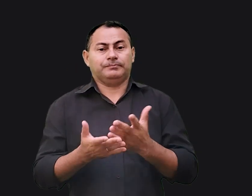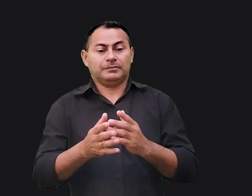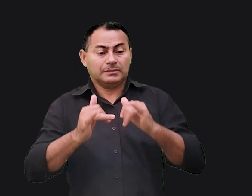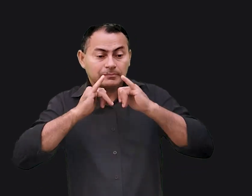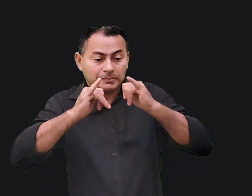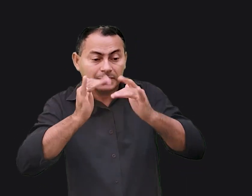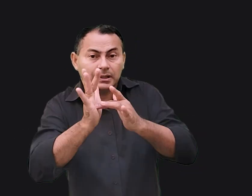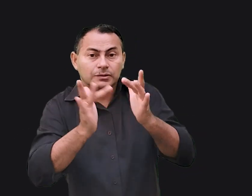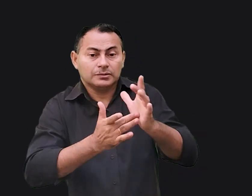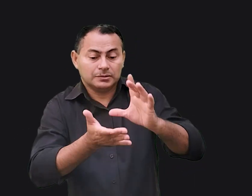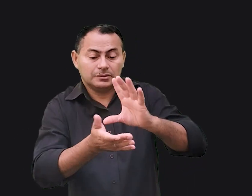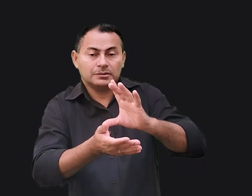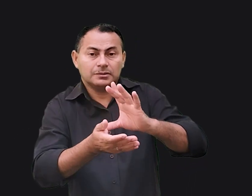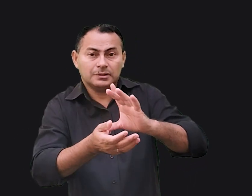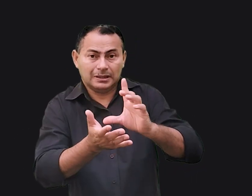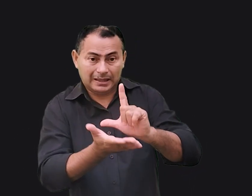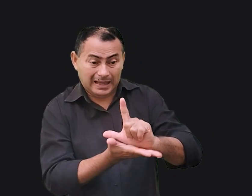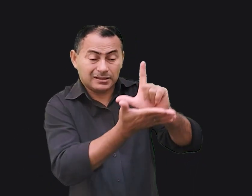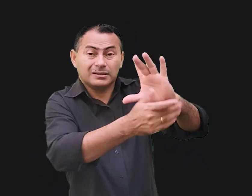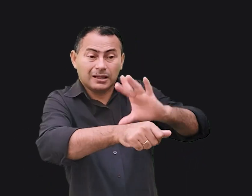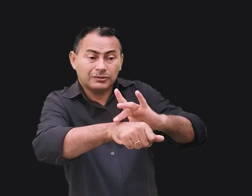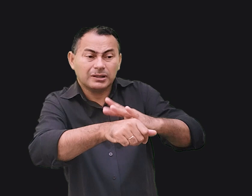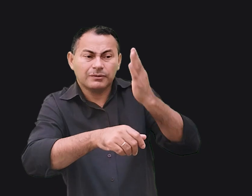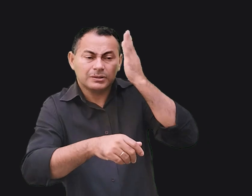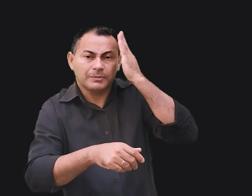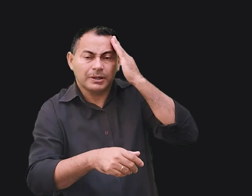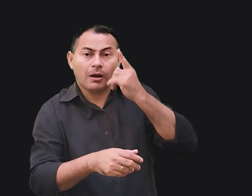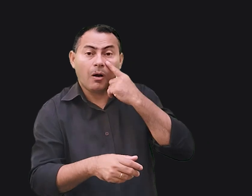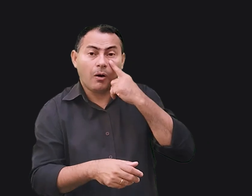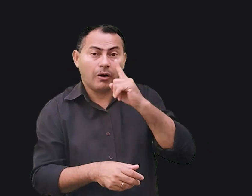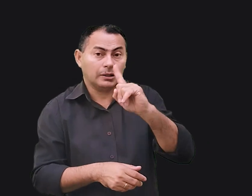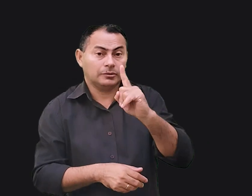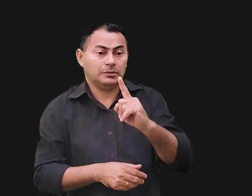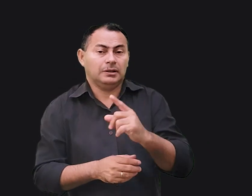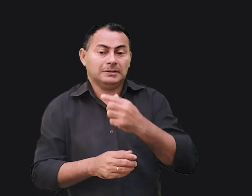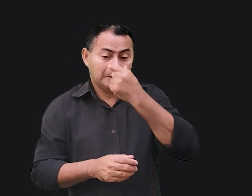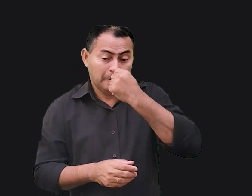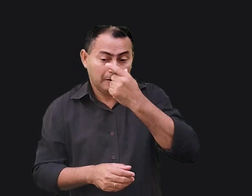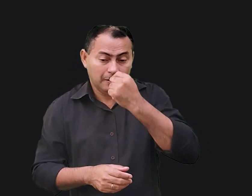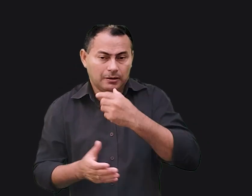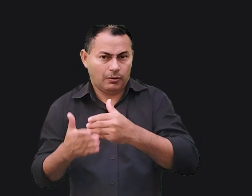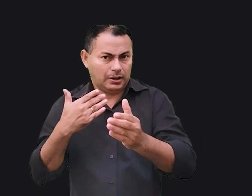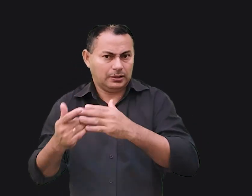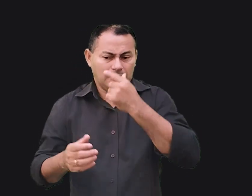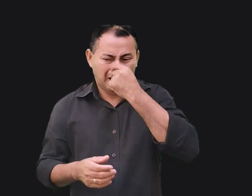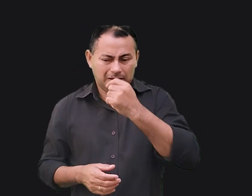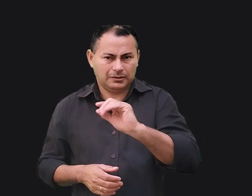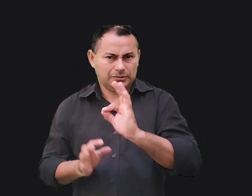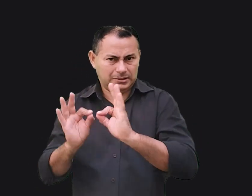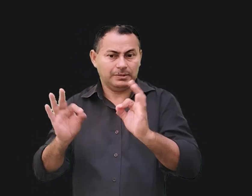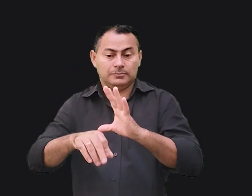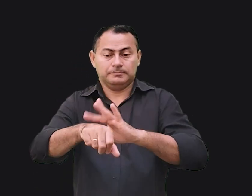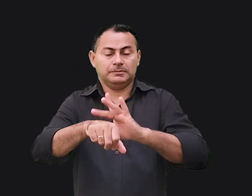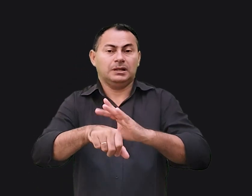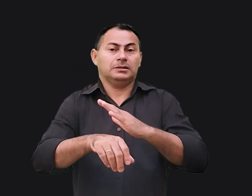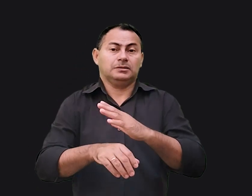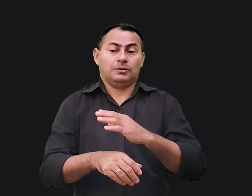de que Lázaro estava doente, e olha que não era uma gripe qualquer, era uma doença de